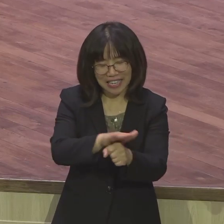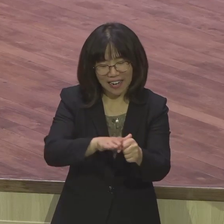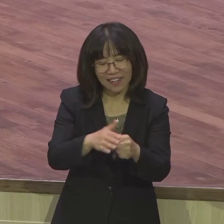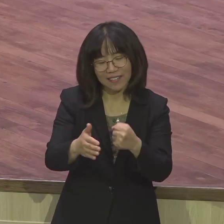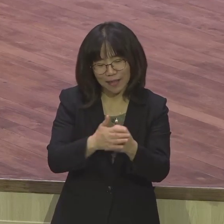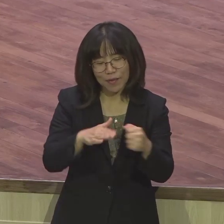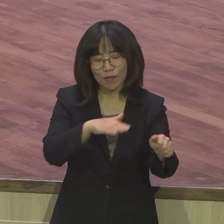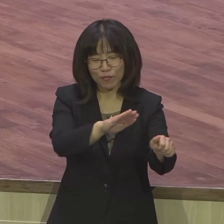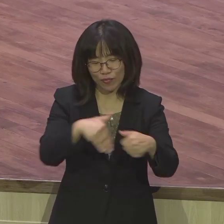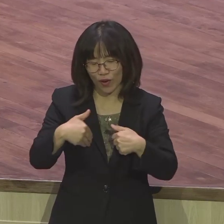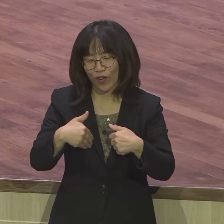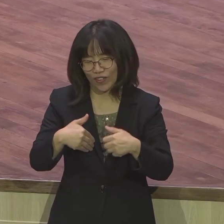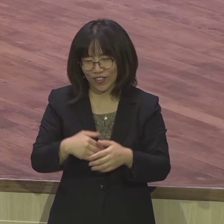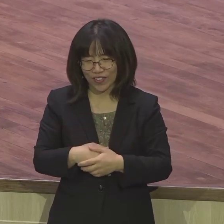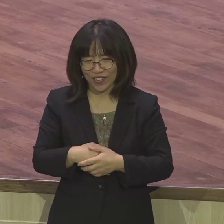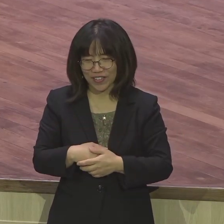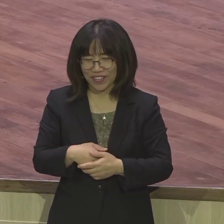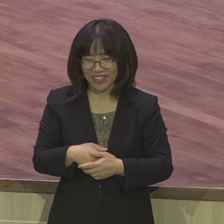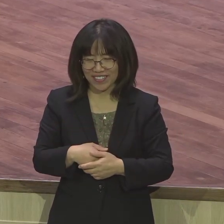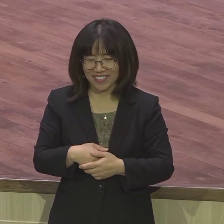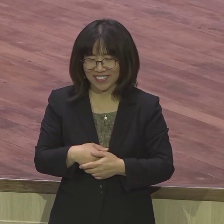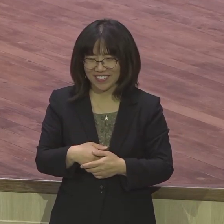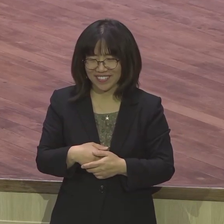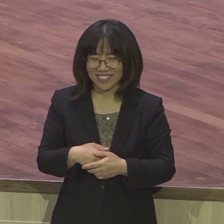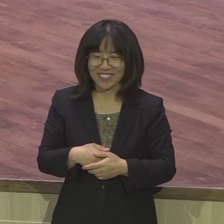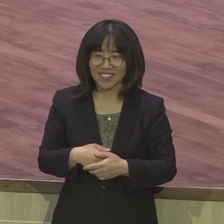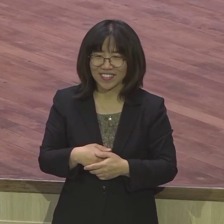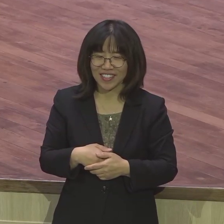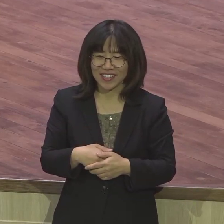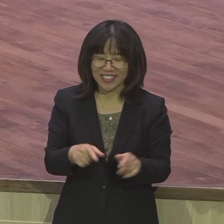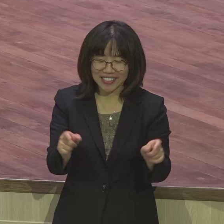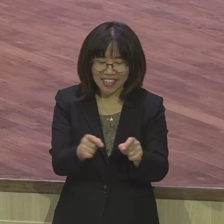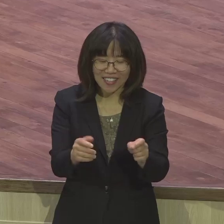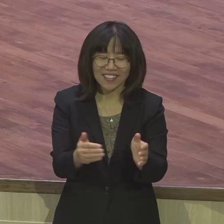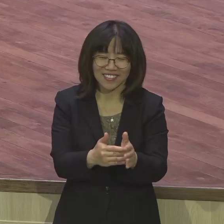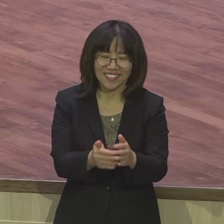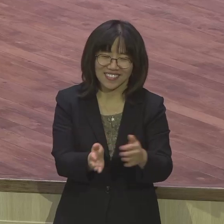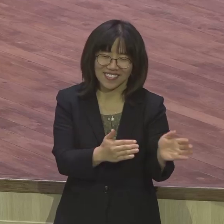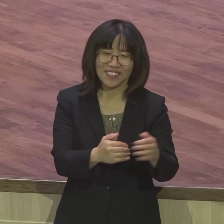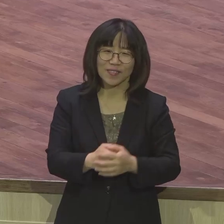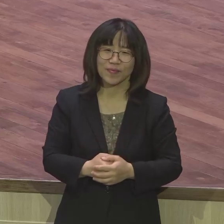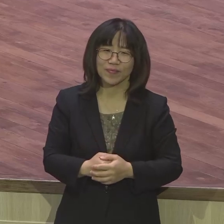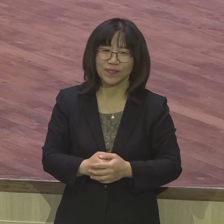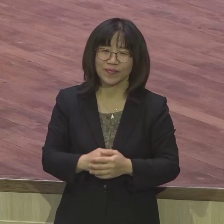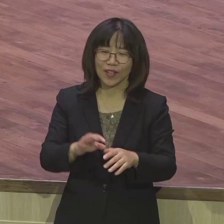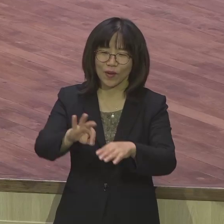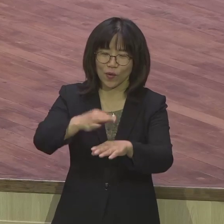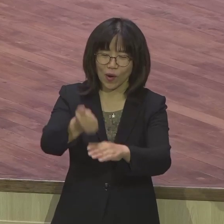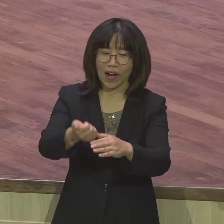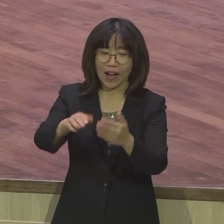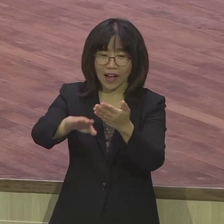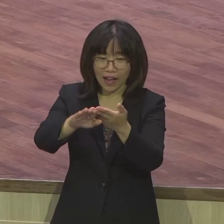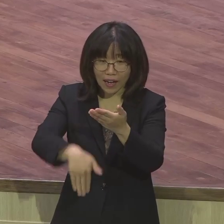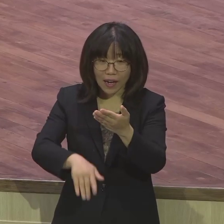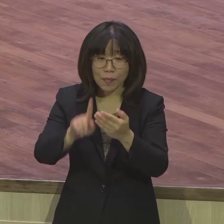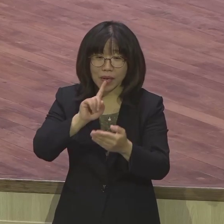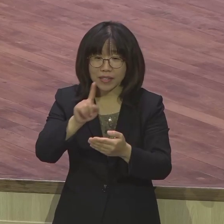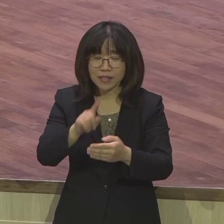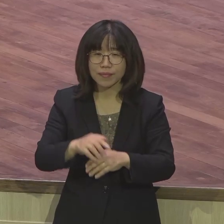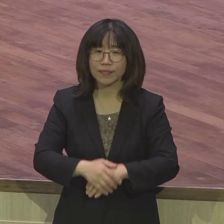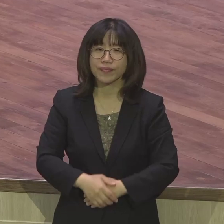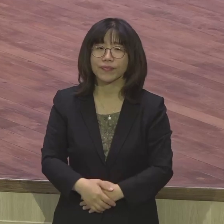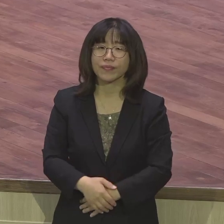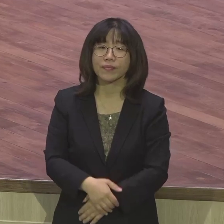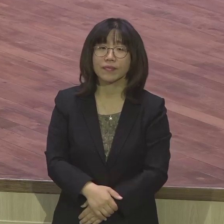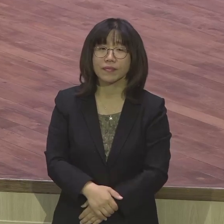같아요. 결말을 얘기해버리면 또 이대지 못하거든. 열왕기하 19장 10절에 보니까 이래 되어